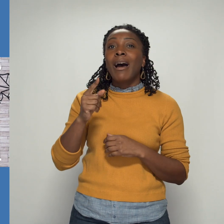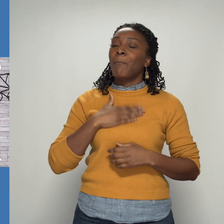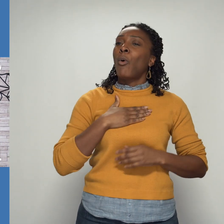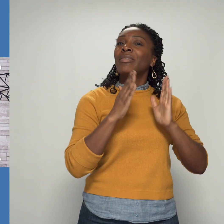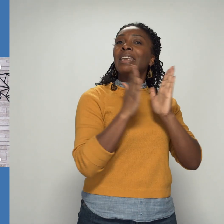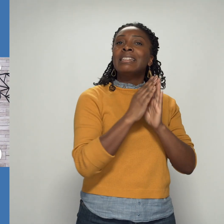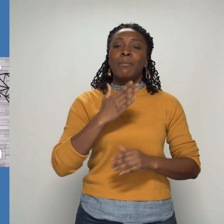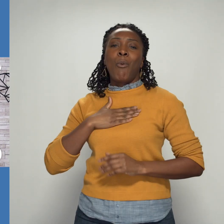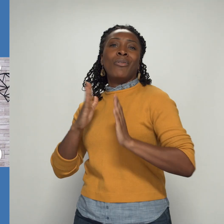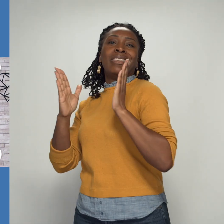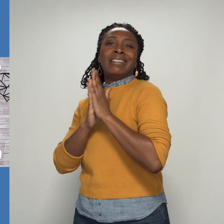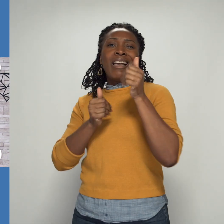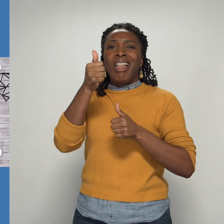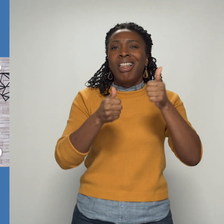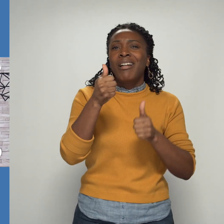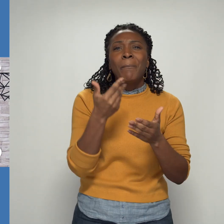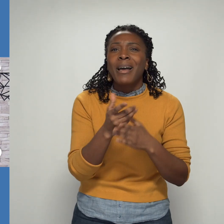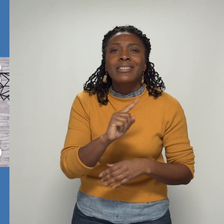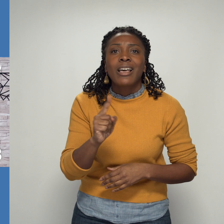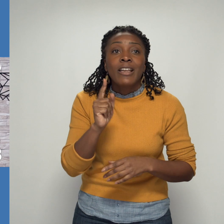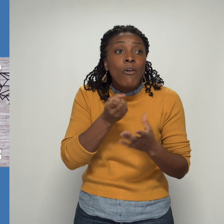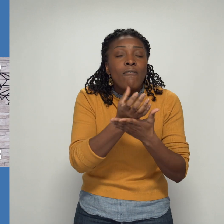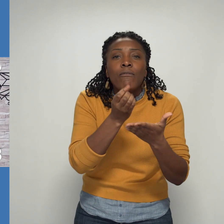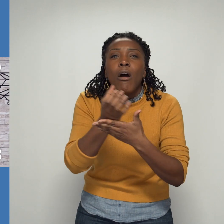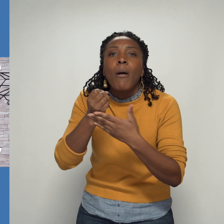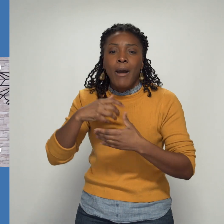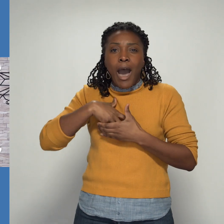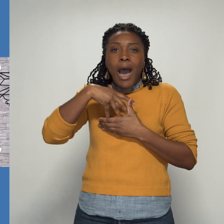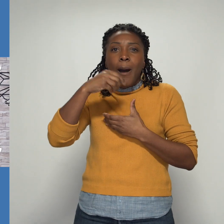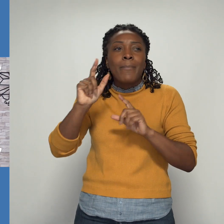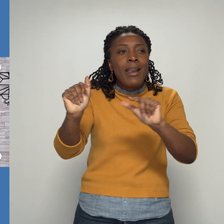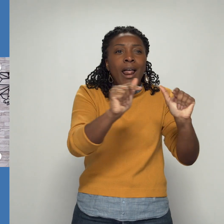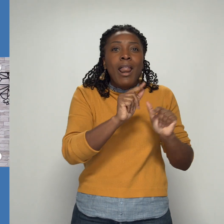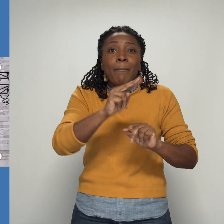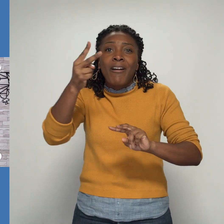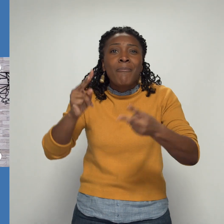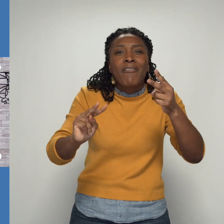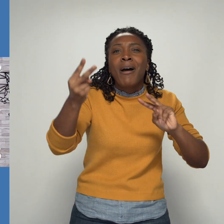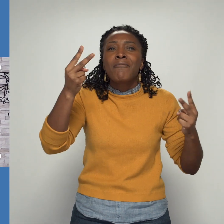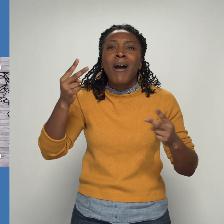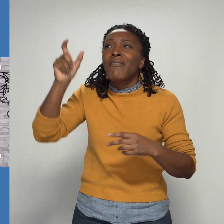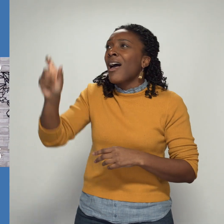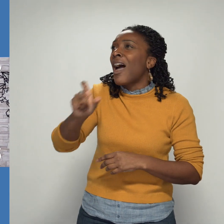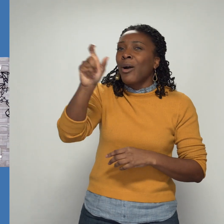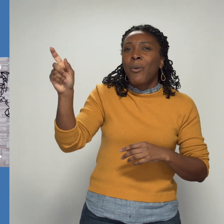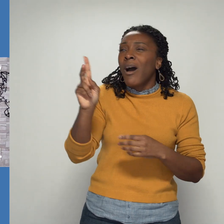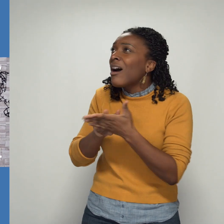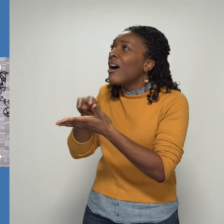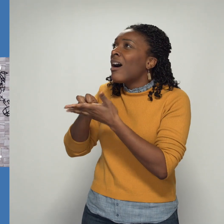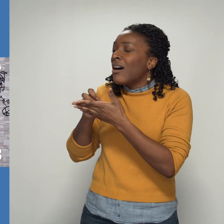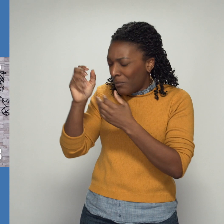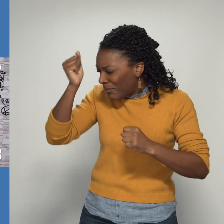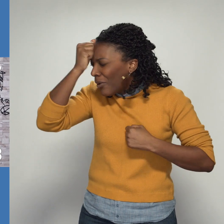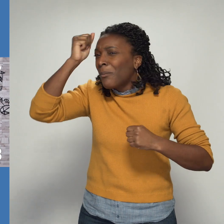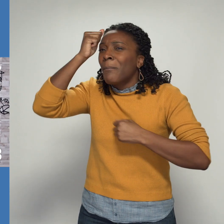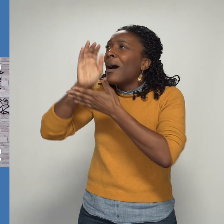de telle ou telle église, aussi bien soit-elle, mais il s'agit d'amener les âmes à Jésus, afin qu'au pied de la croix, elles puissent confesser leurs péchés et